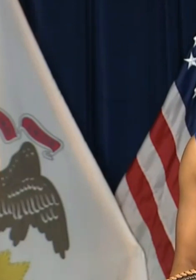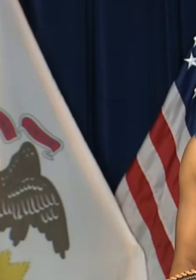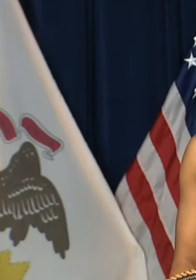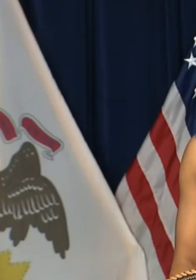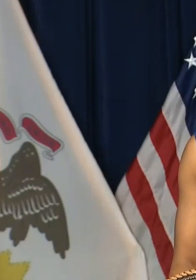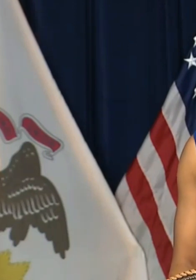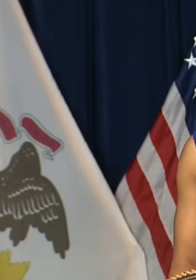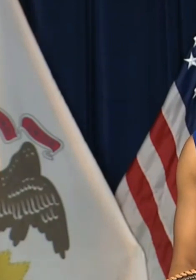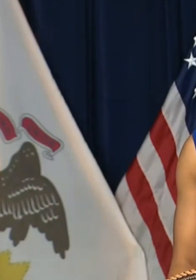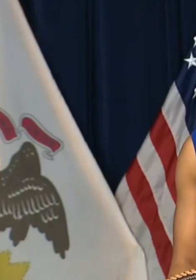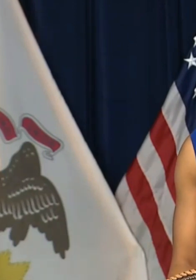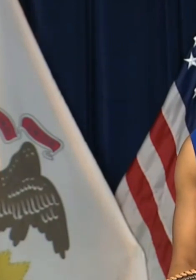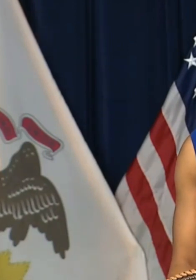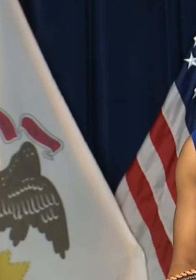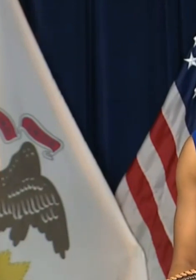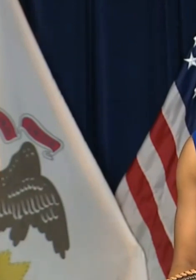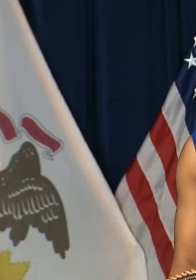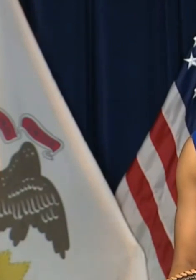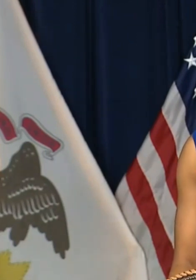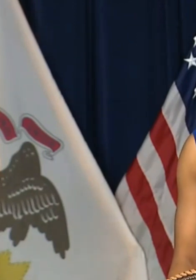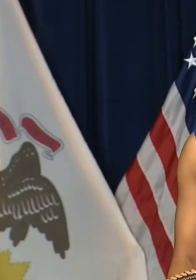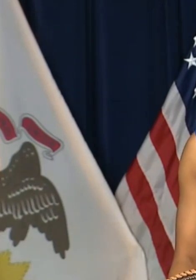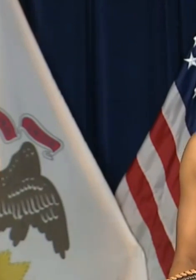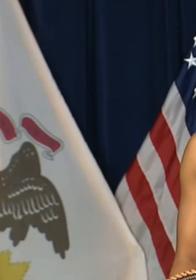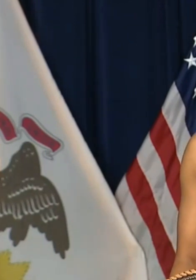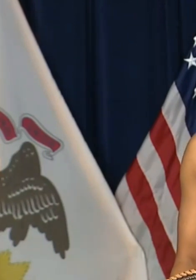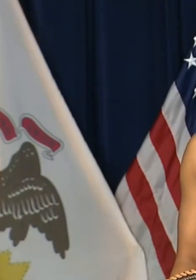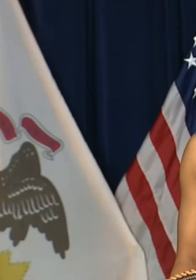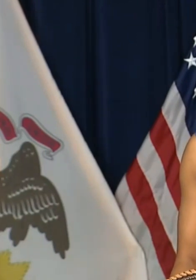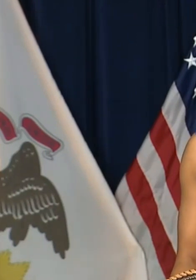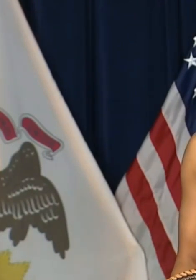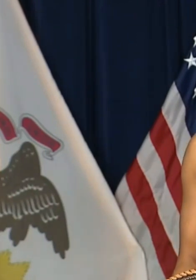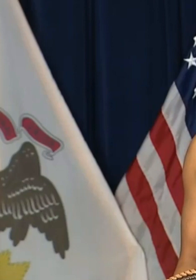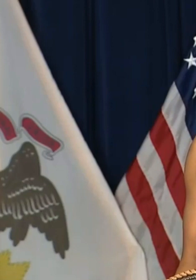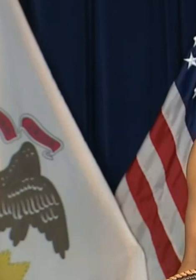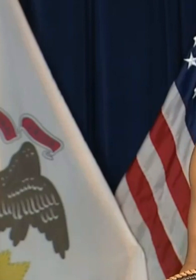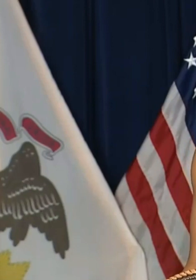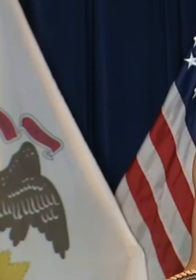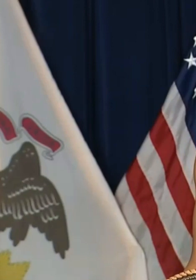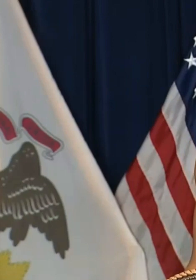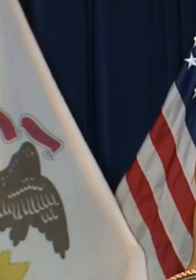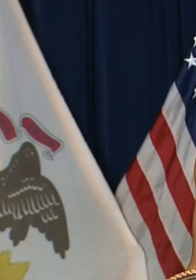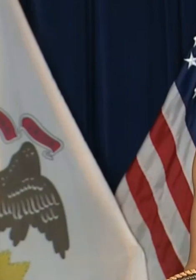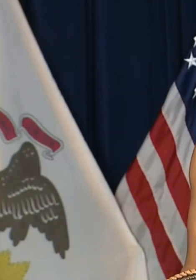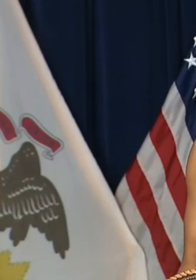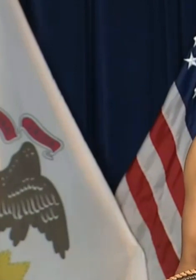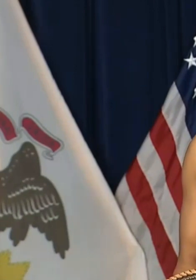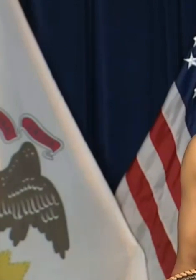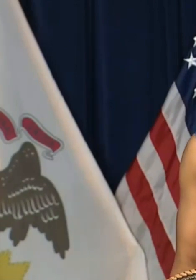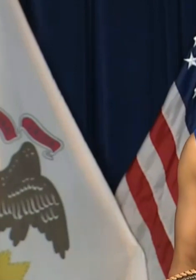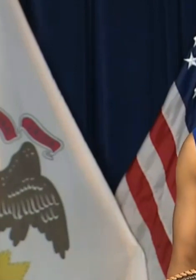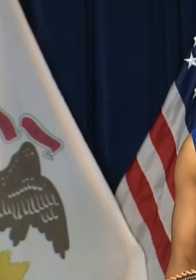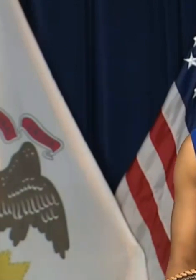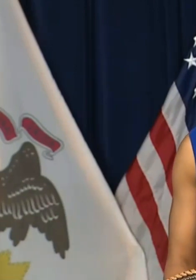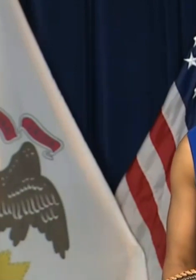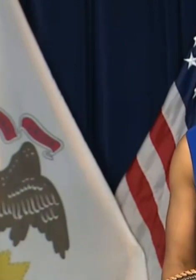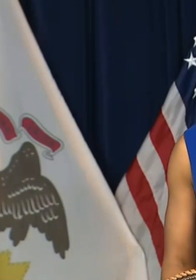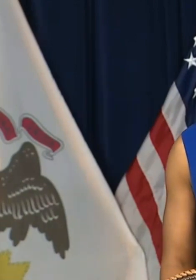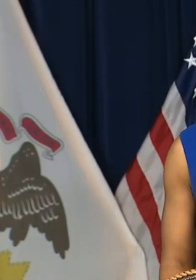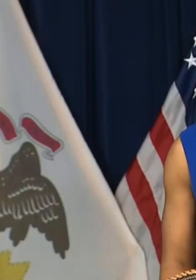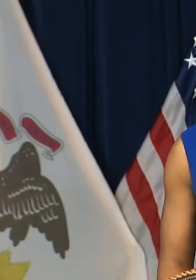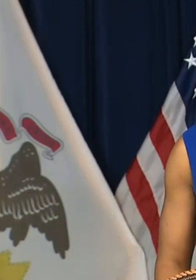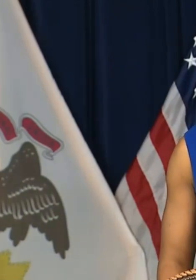atención a largo plazo, algunos con brotes y otros que actualmente no tienen algún caso.